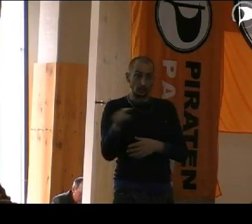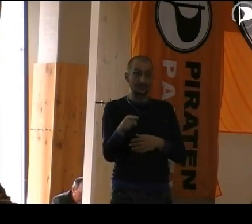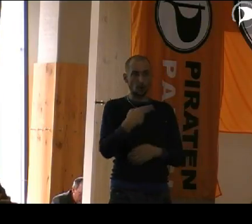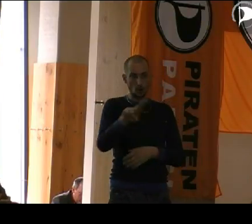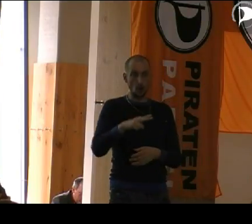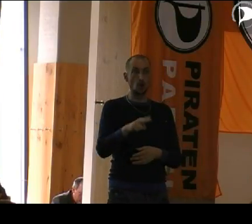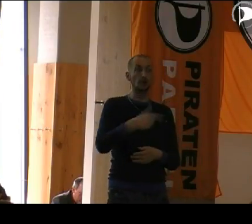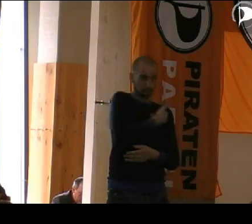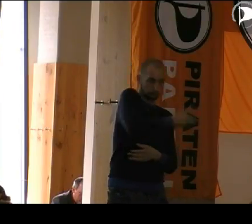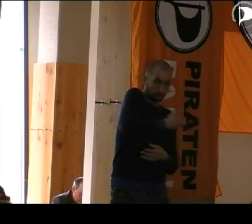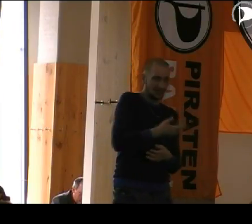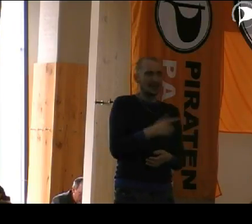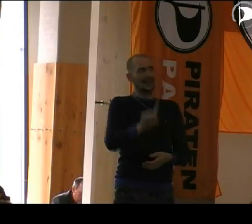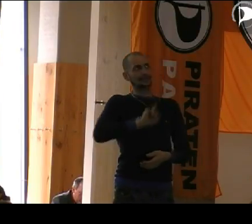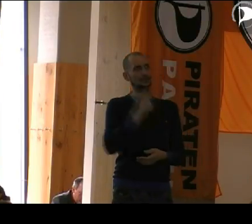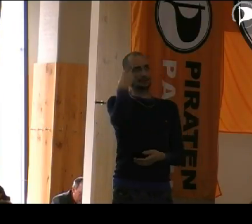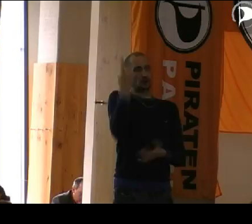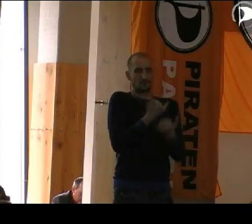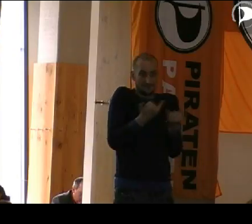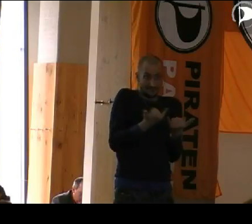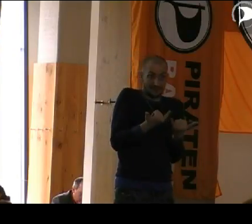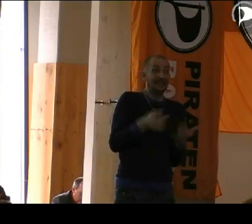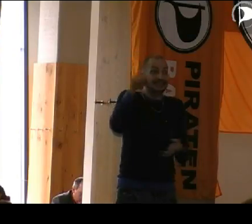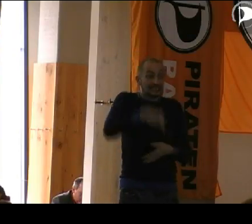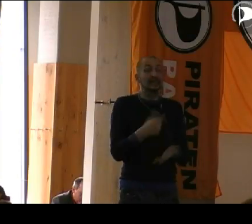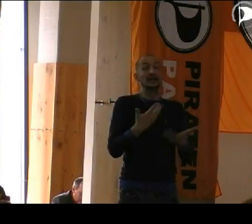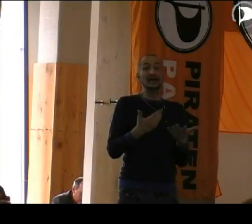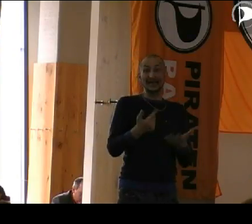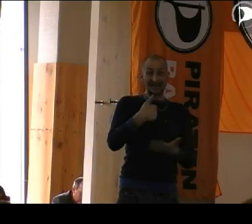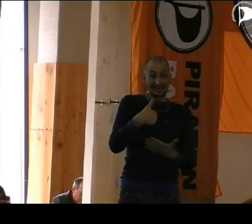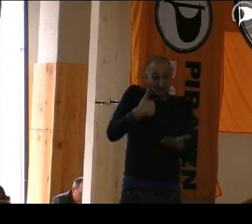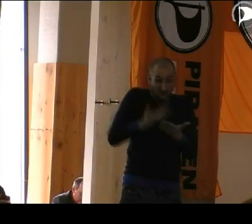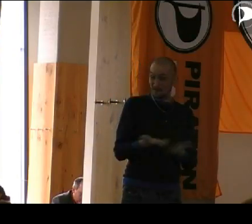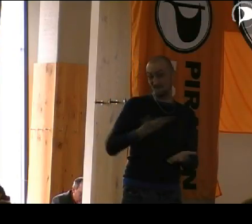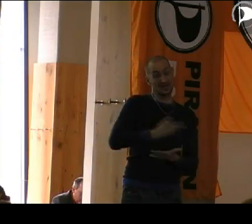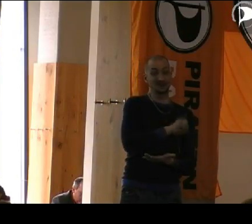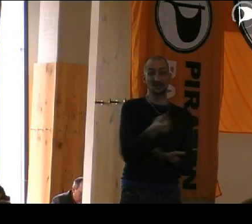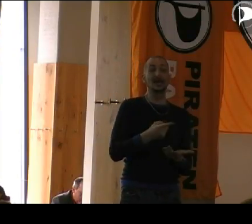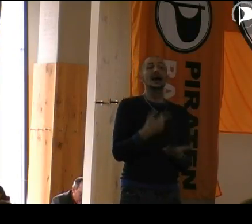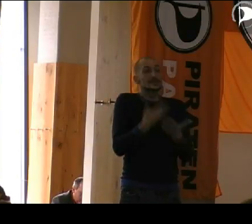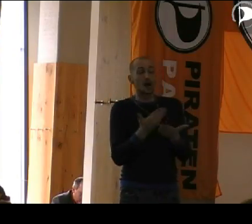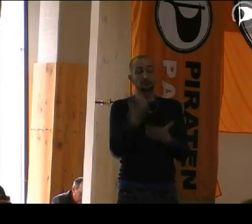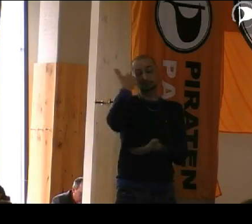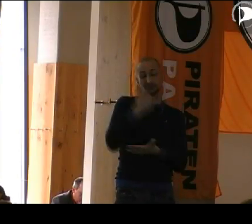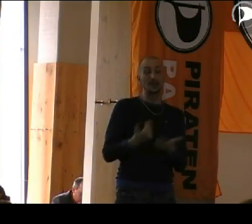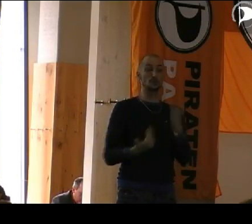und zu einer eigenen gutdünken denen schick storm würde ich mich da bekommt also bietet selbst eine regelung